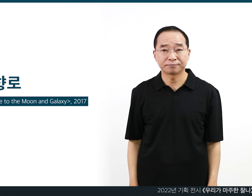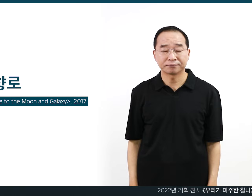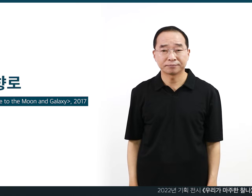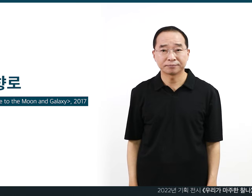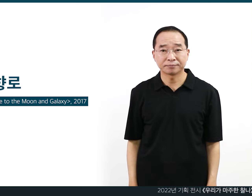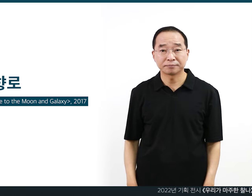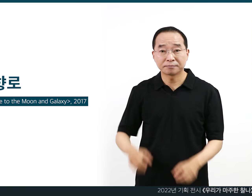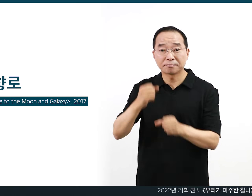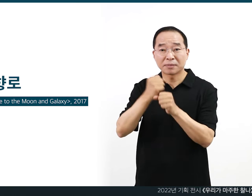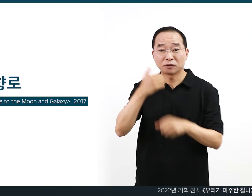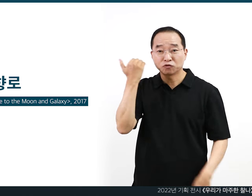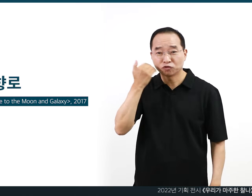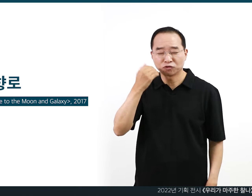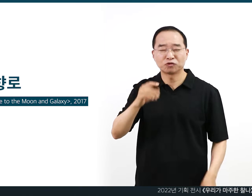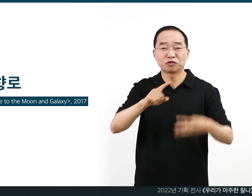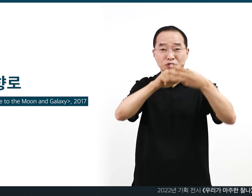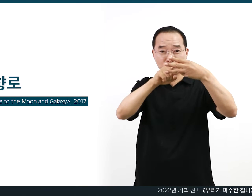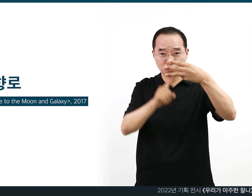윤향로.